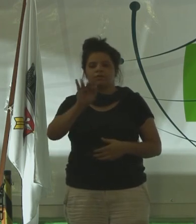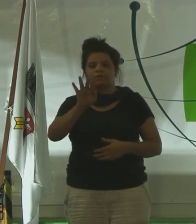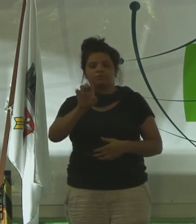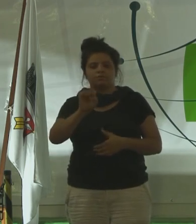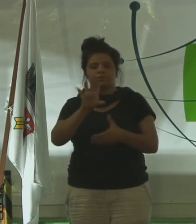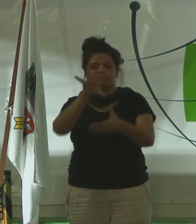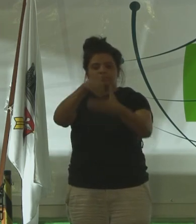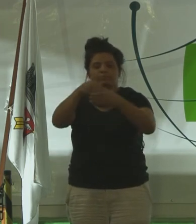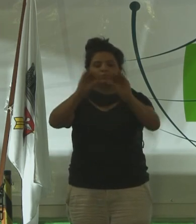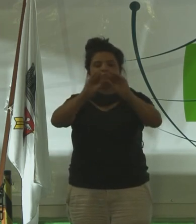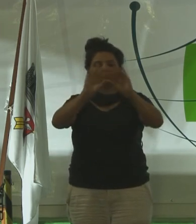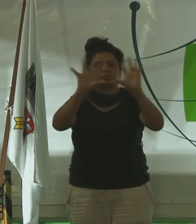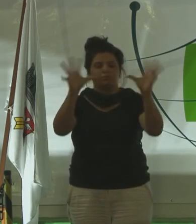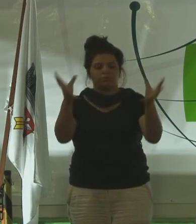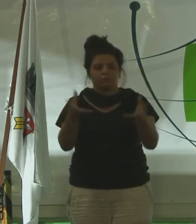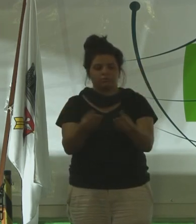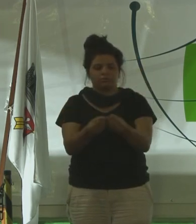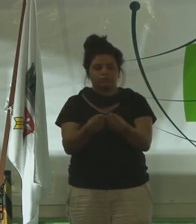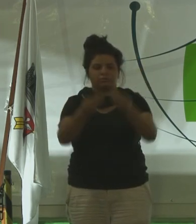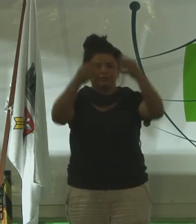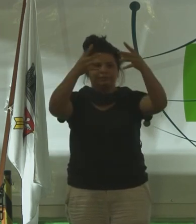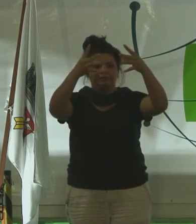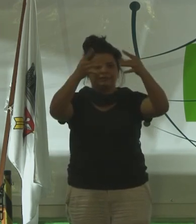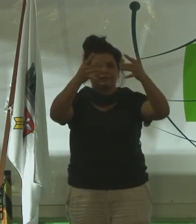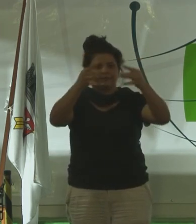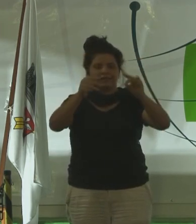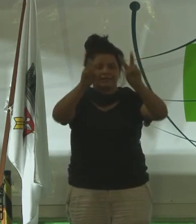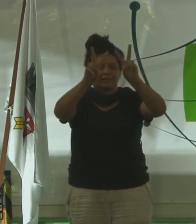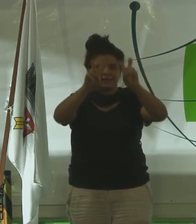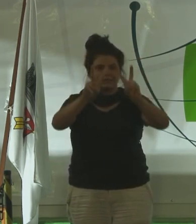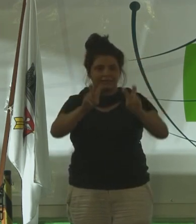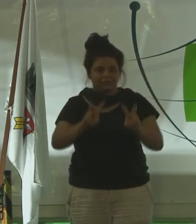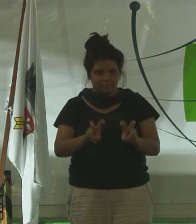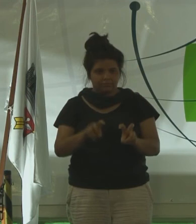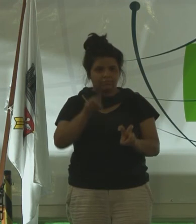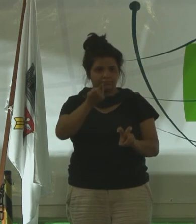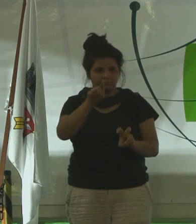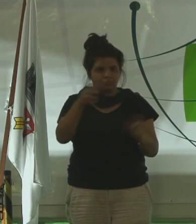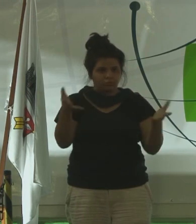formação continuada dos nossos servidores. De manhã, quem estava aqui